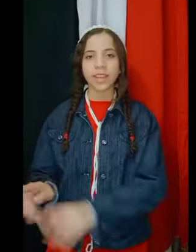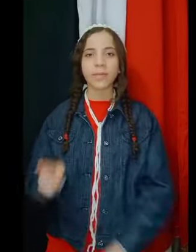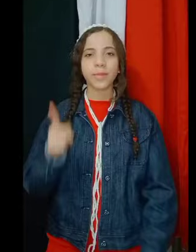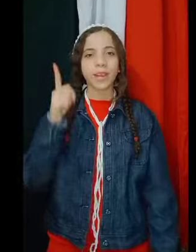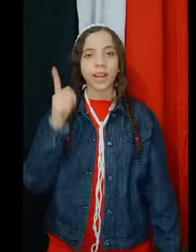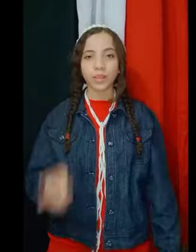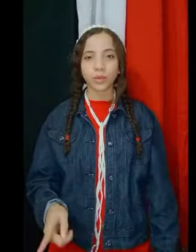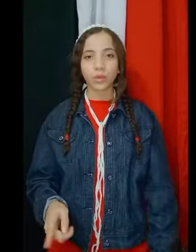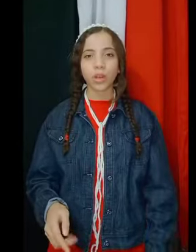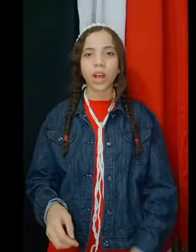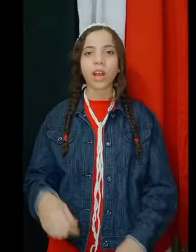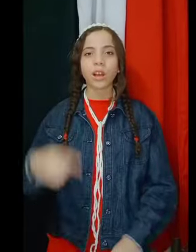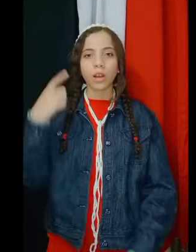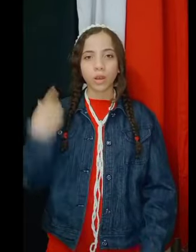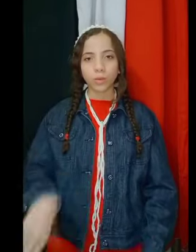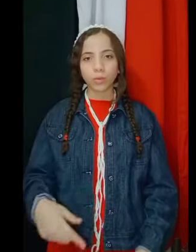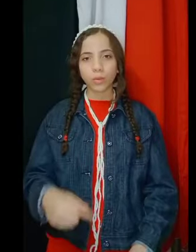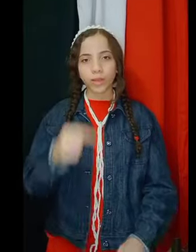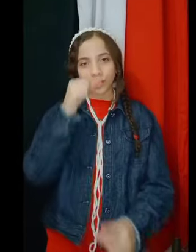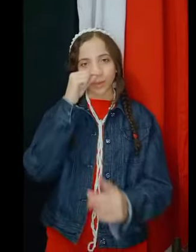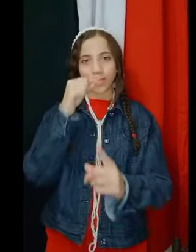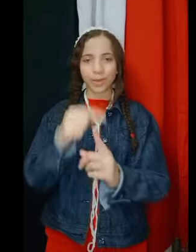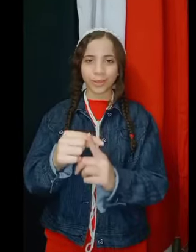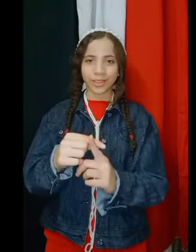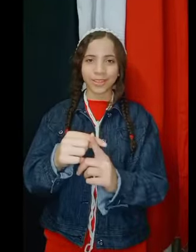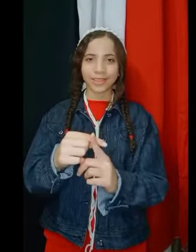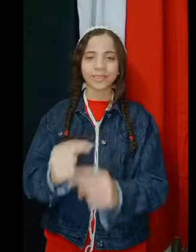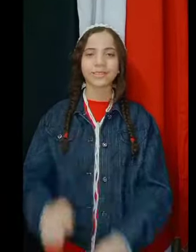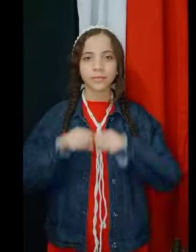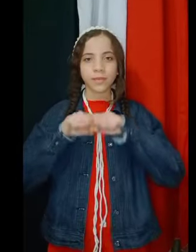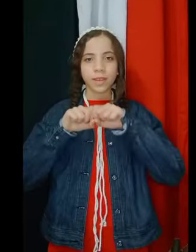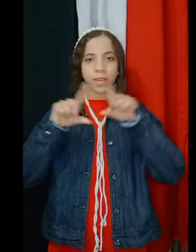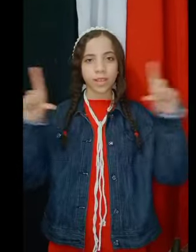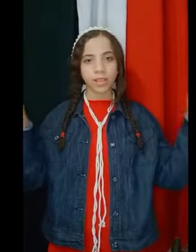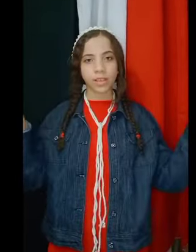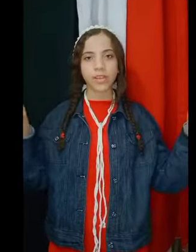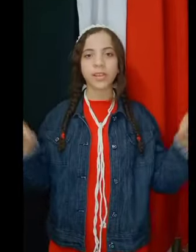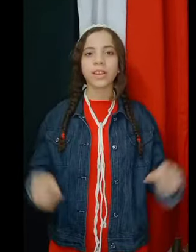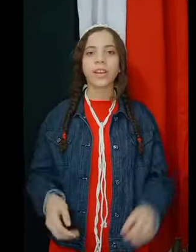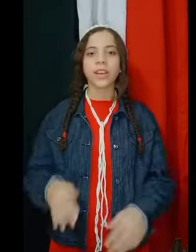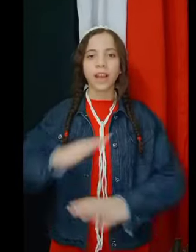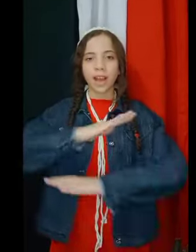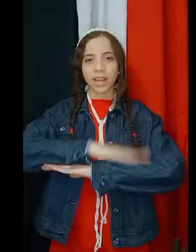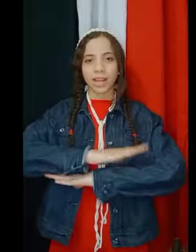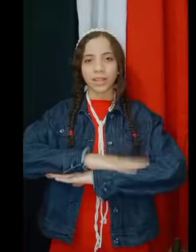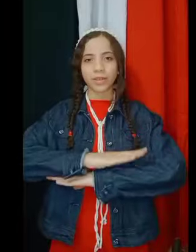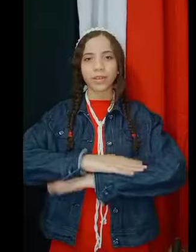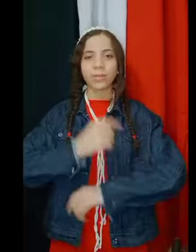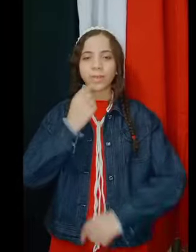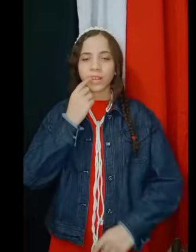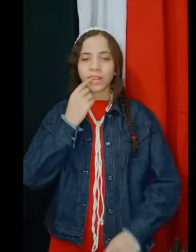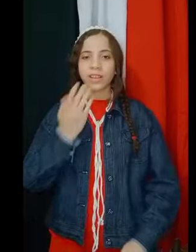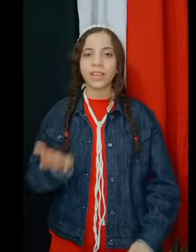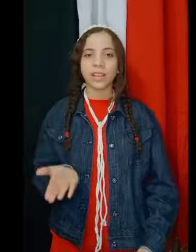تجنب أن توقع عقوبة بالباطل، اظهر الاحترام